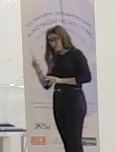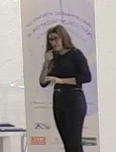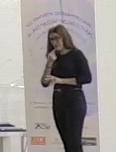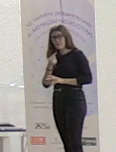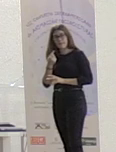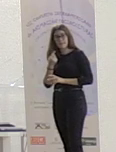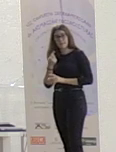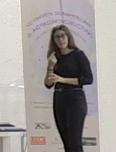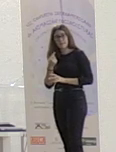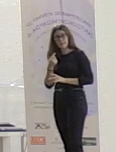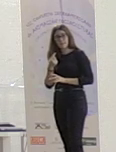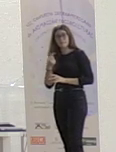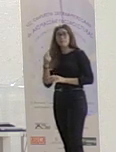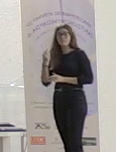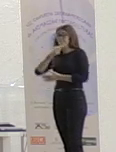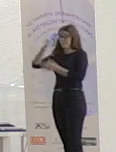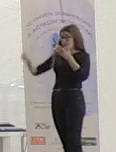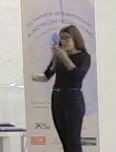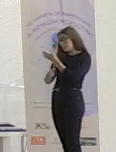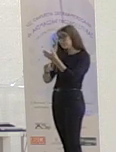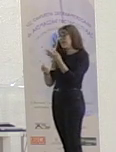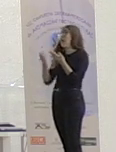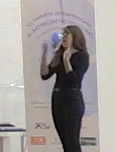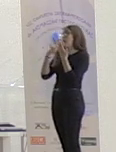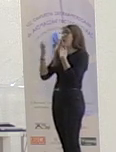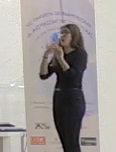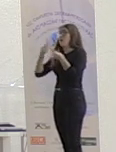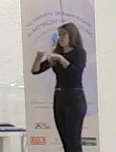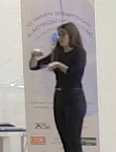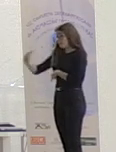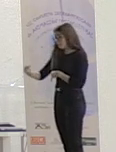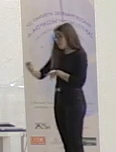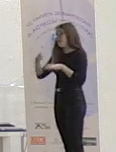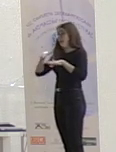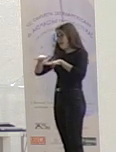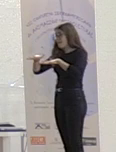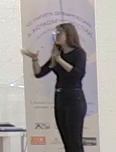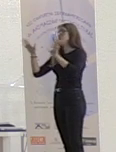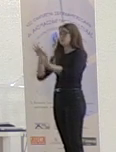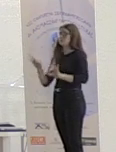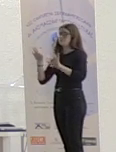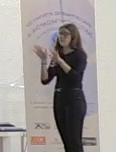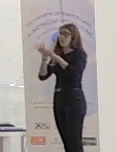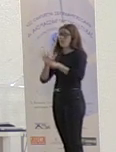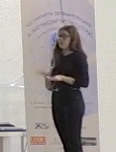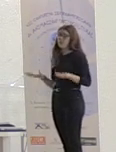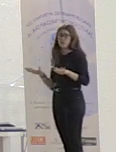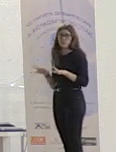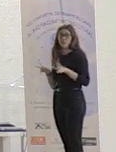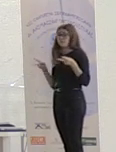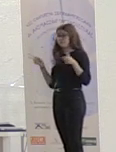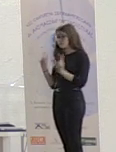a un plano semántico, es decir, que hablamos y luego hay poca actuación. ¿Por qué? Porque hay